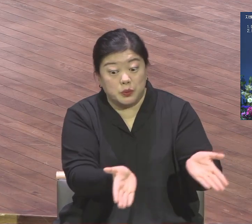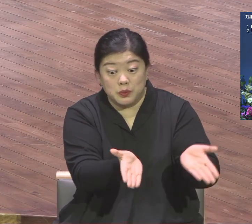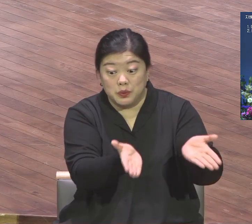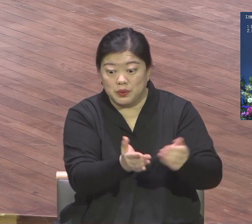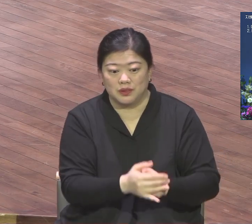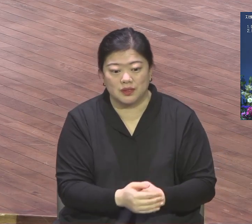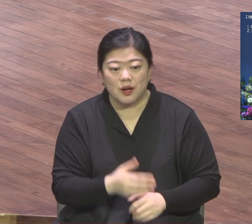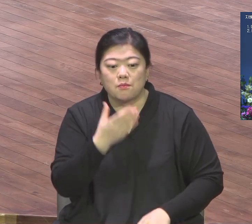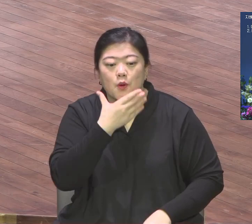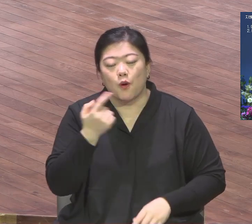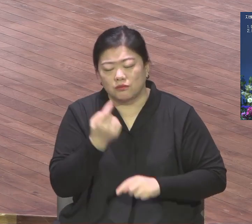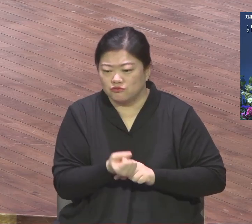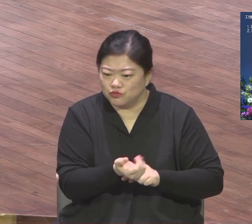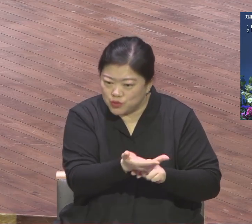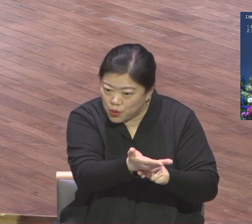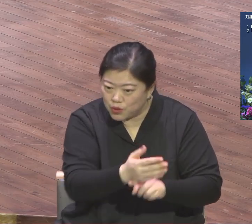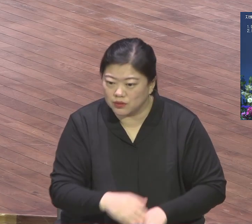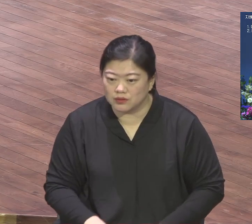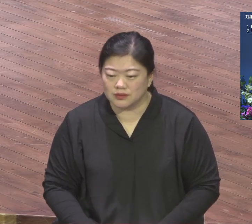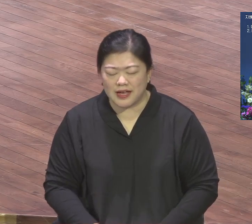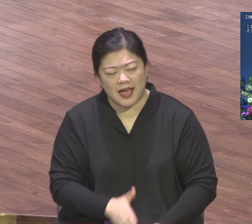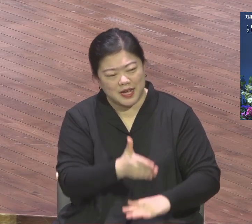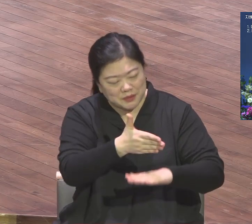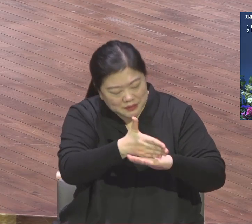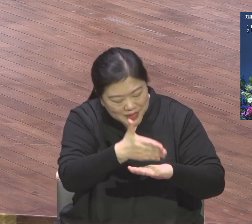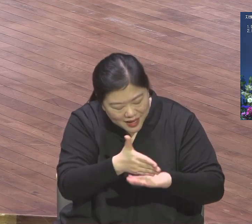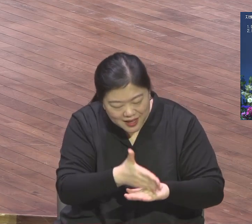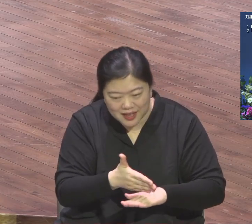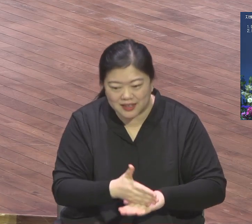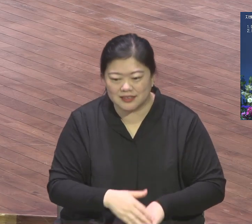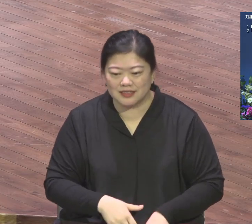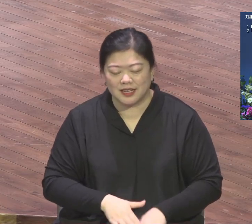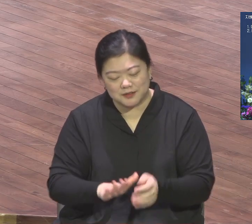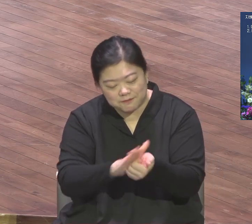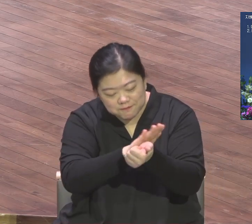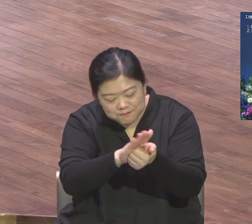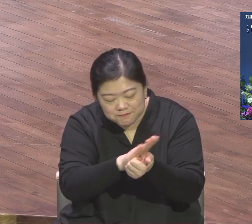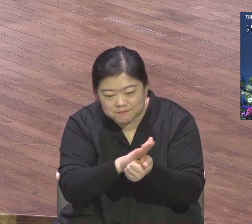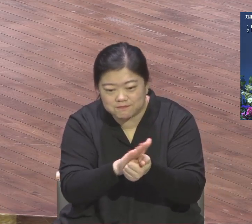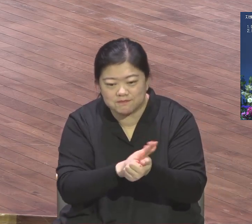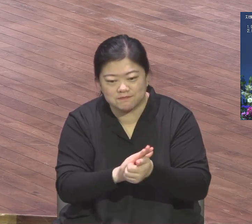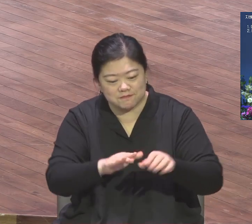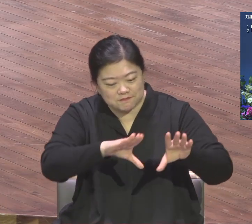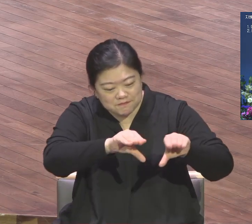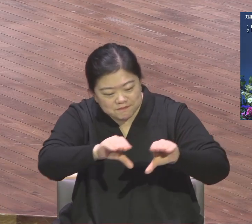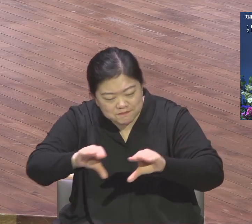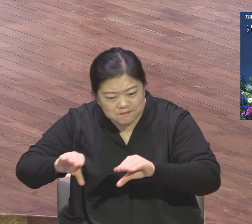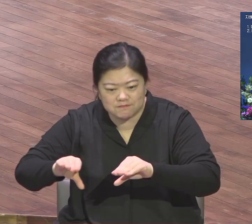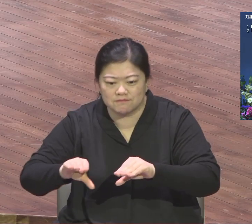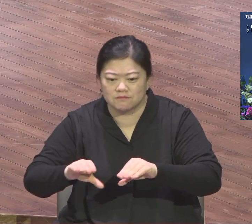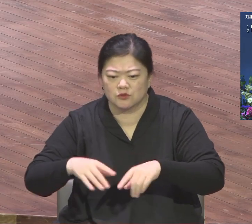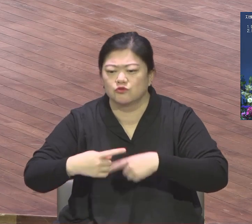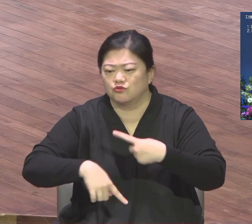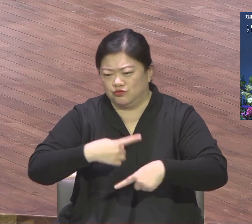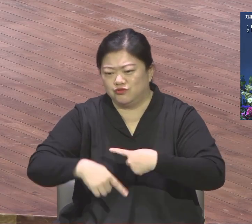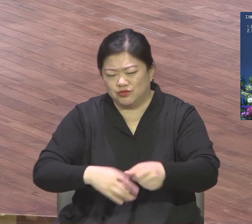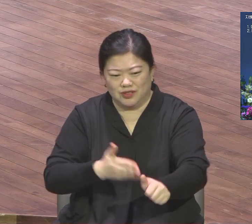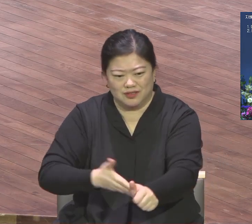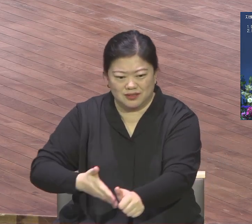복음적인 말, 감사의 말을 통해서 마음을 지키고 서로 살리는 자리로 나가시기